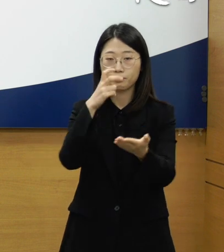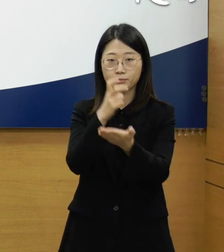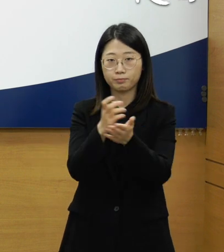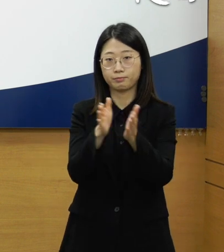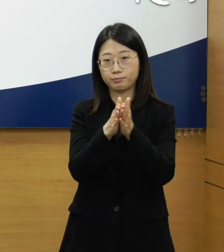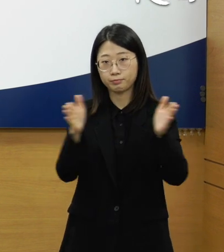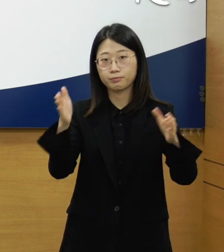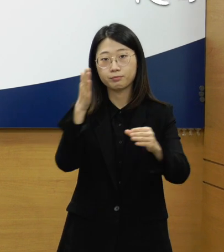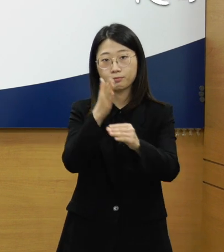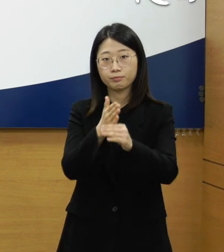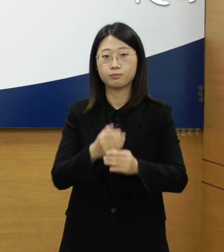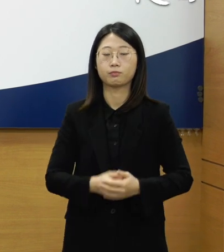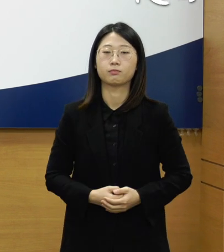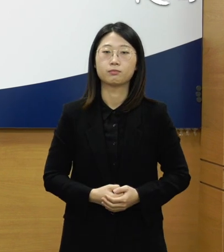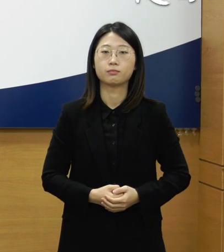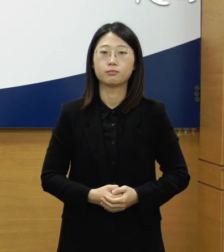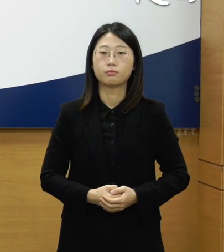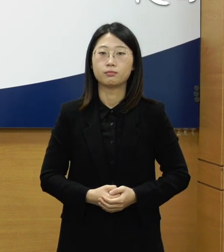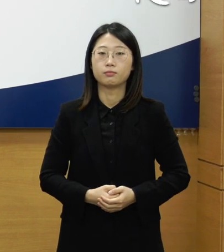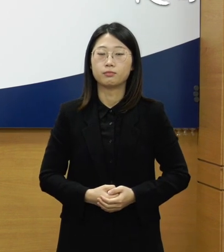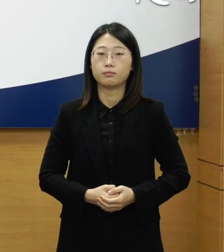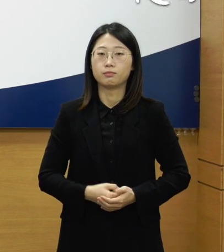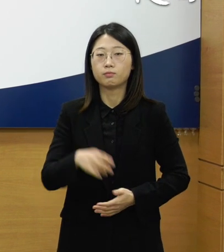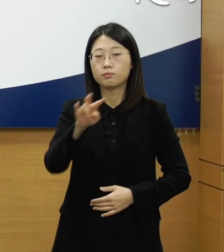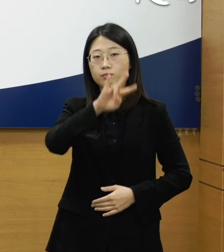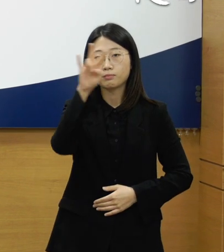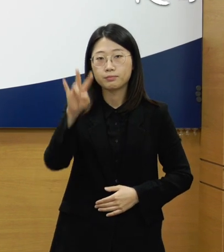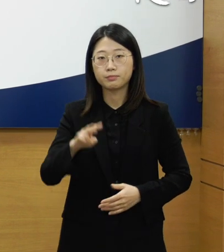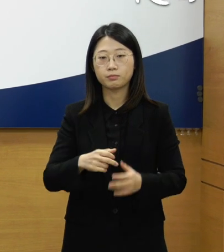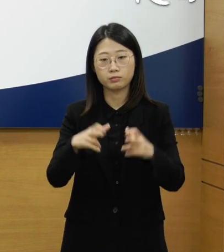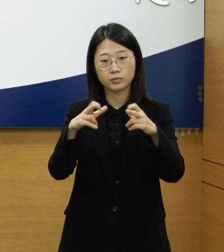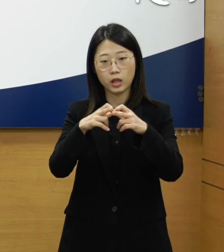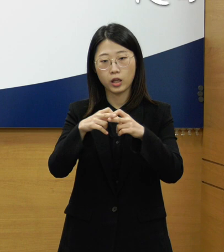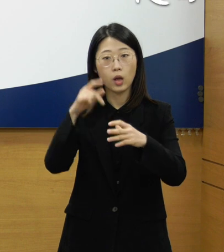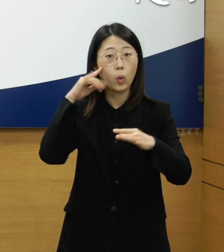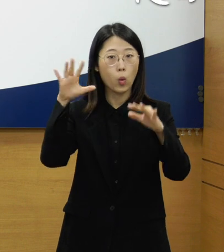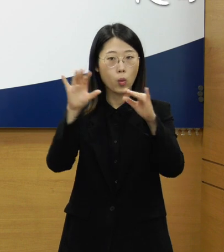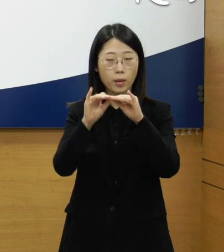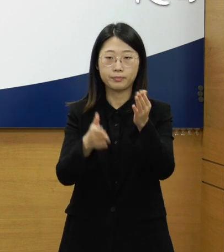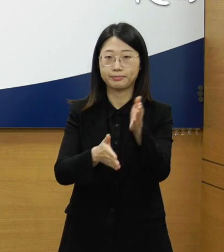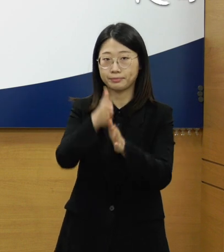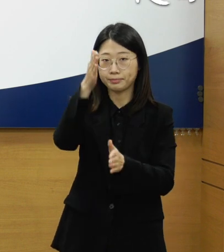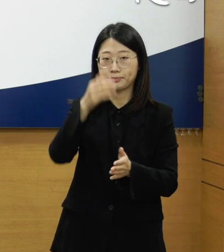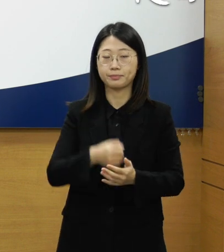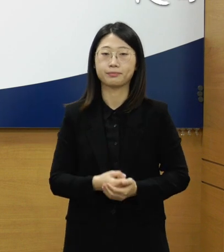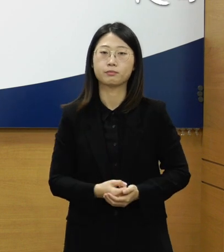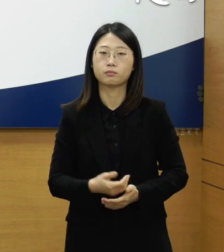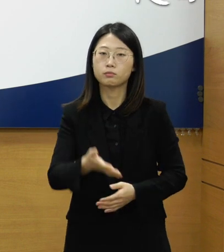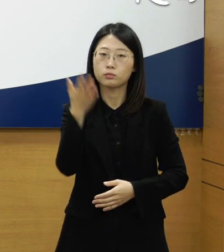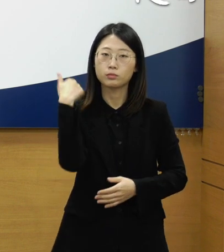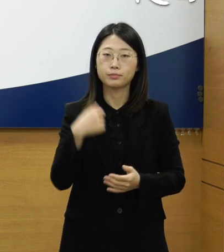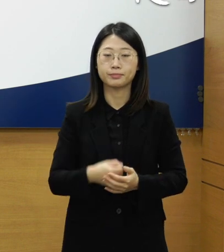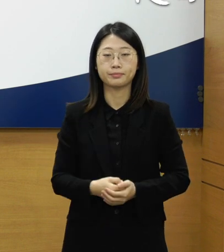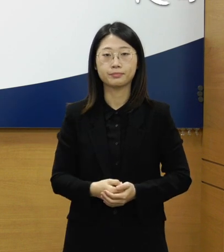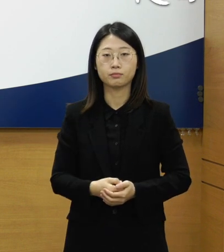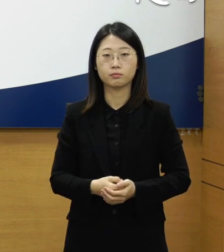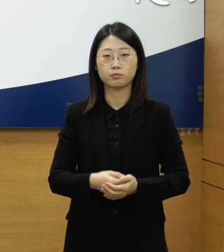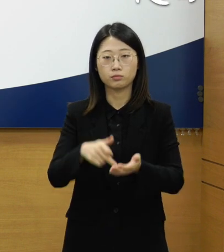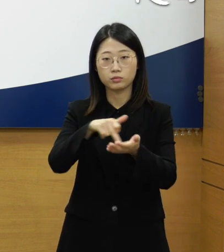시행하고 있습니다. 시흥은 장애 공감 도시입니다. 지난해 시흥시는